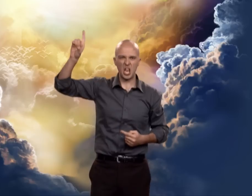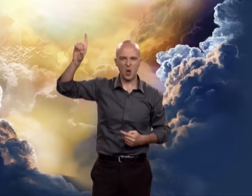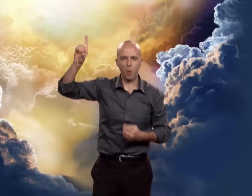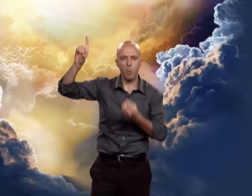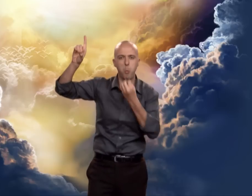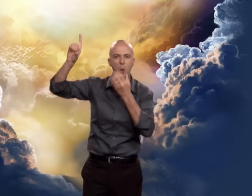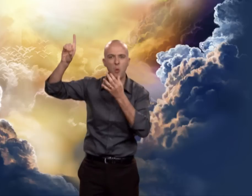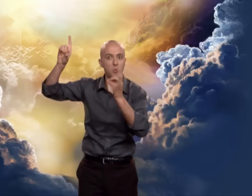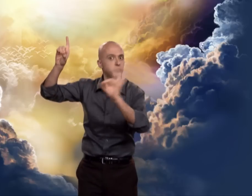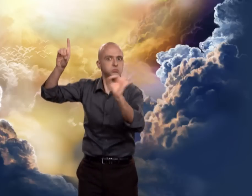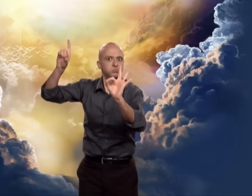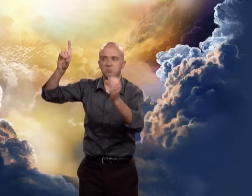seus caminhos e vivam.